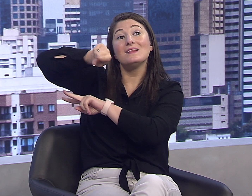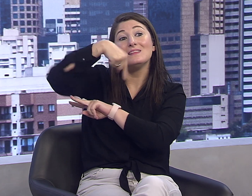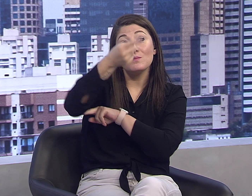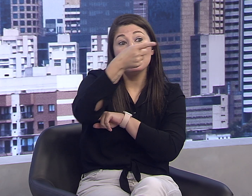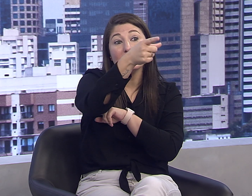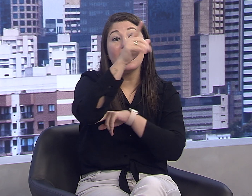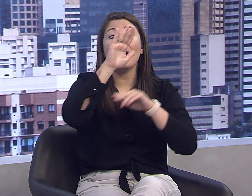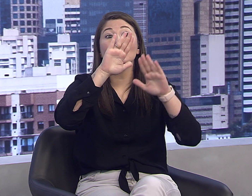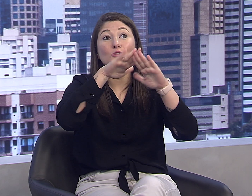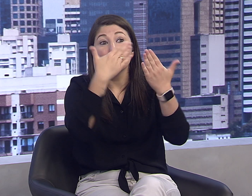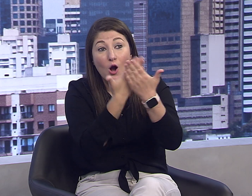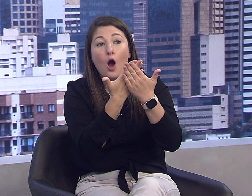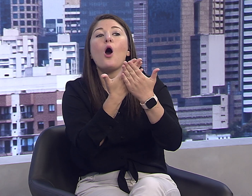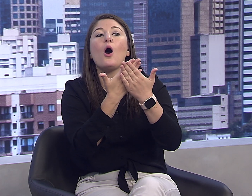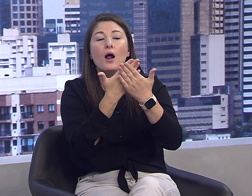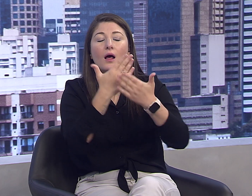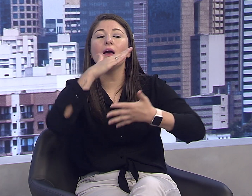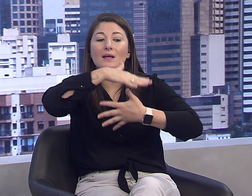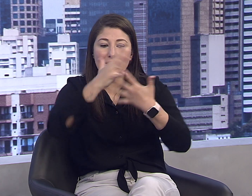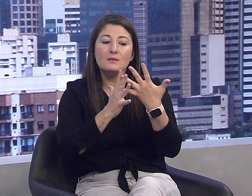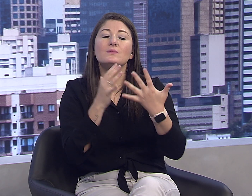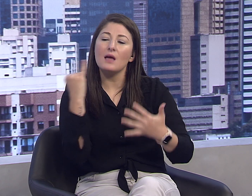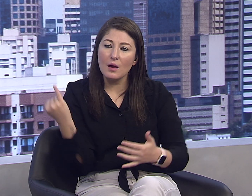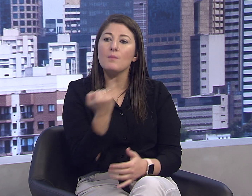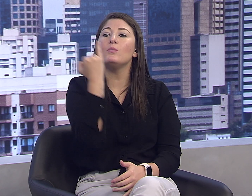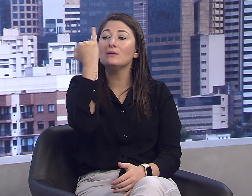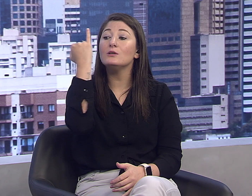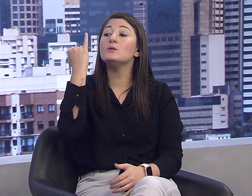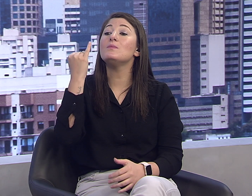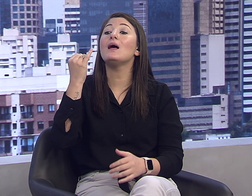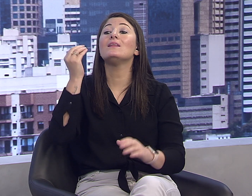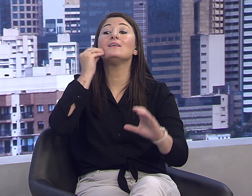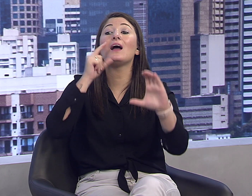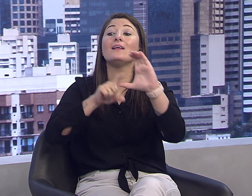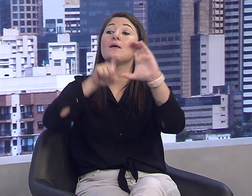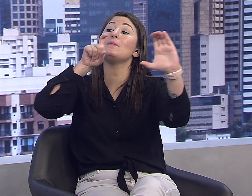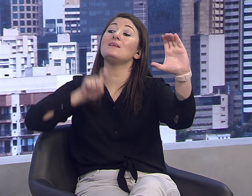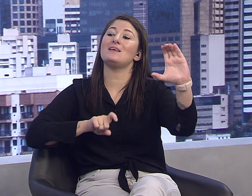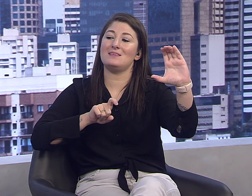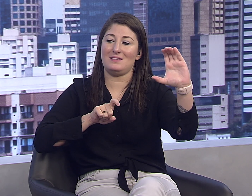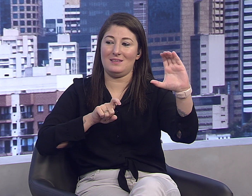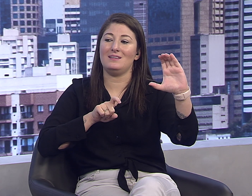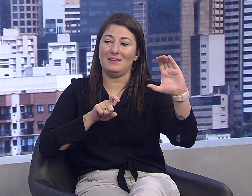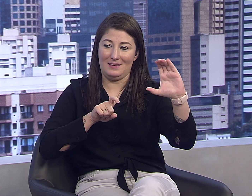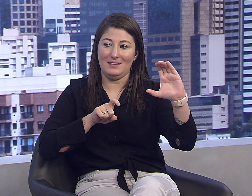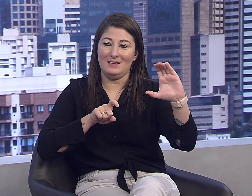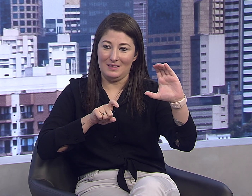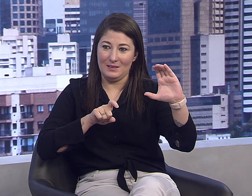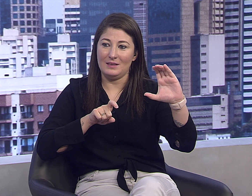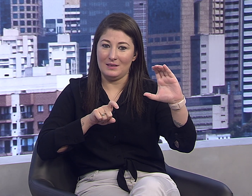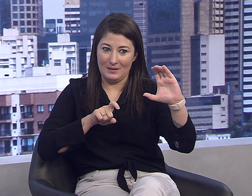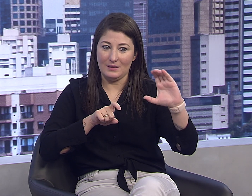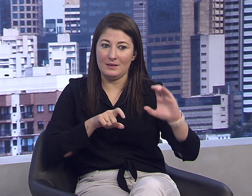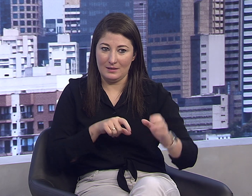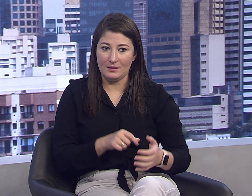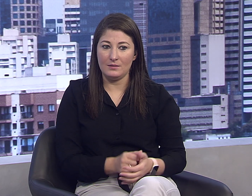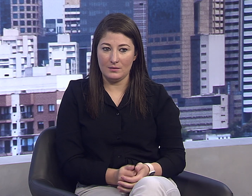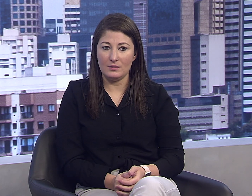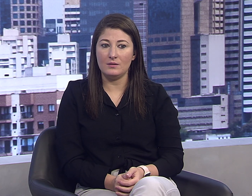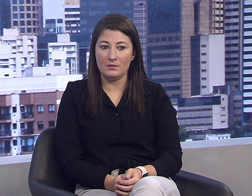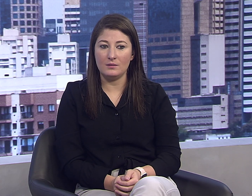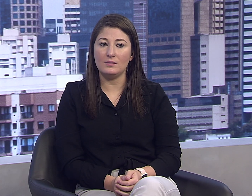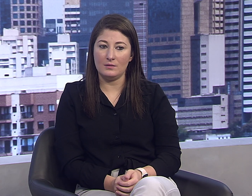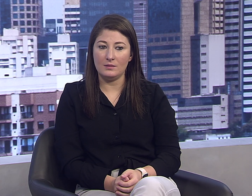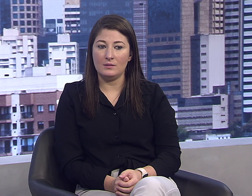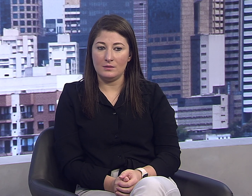desde novo, né? E, enfim, consegue ter essa aquisição dentro da escola, mas eu acho que é muito importante ele passar por esse processo de